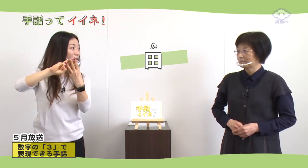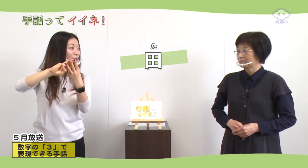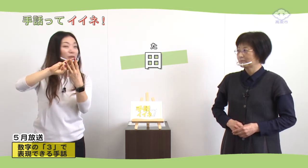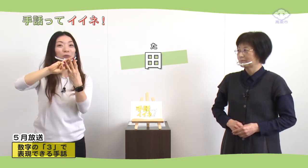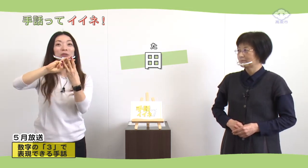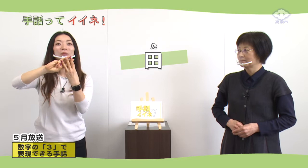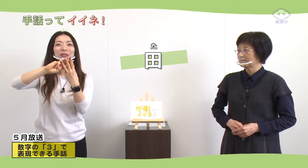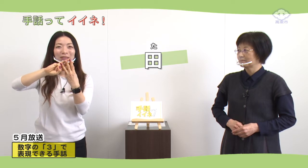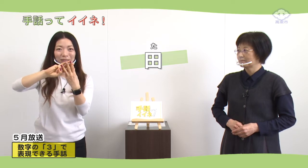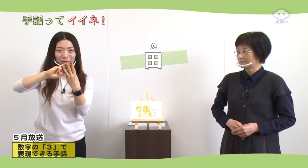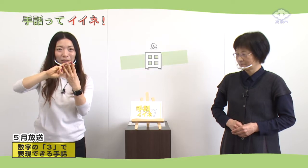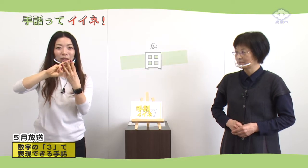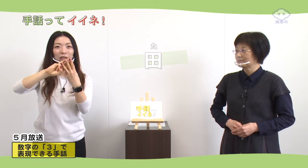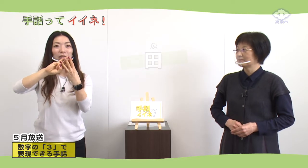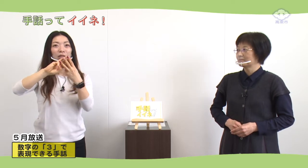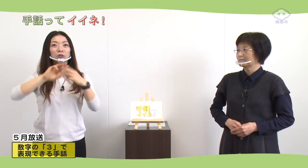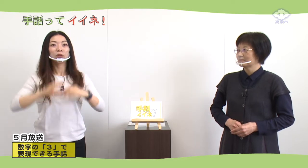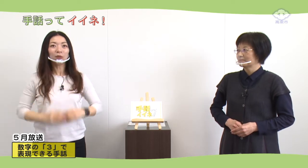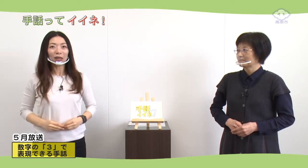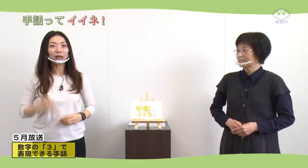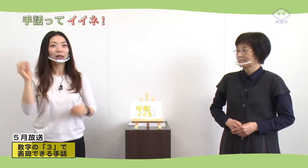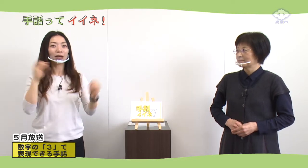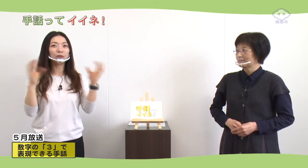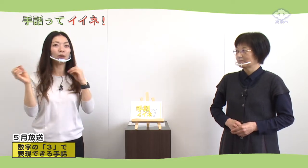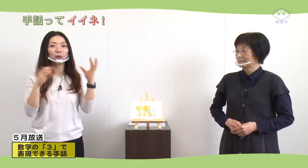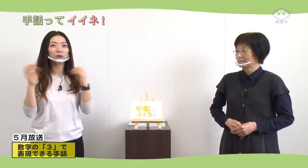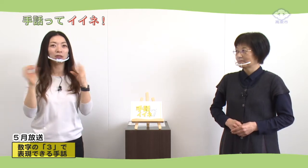はい、覚えてみてください。それでは会話を、